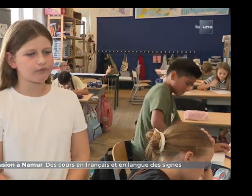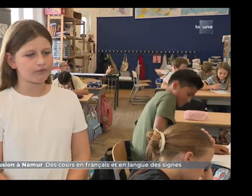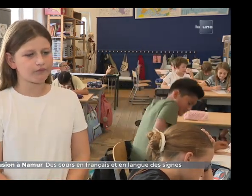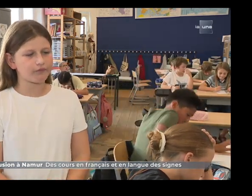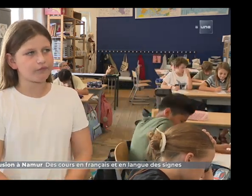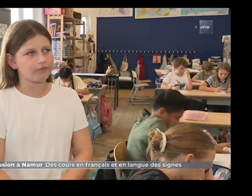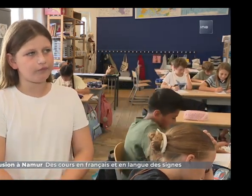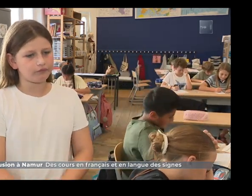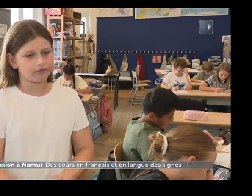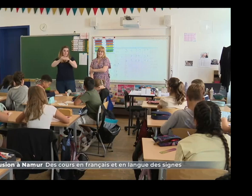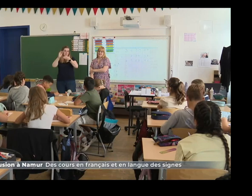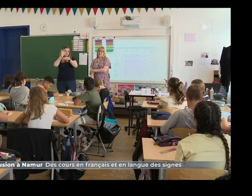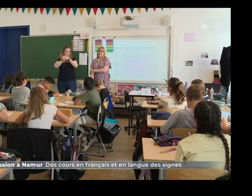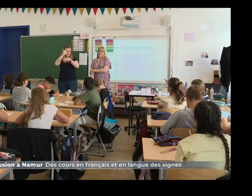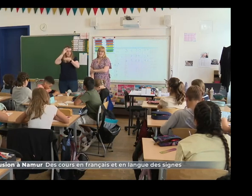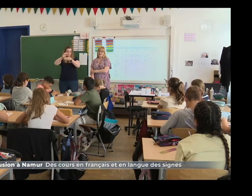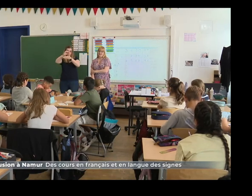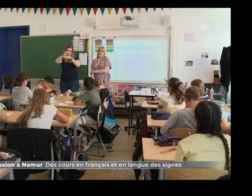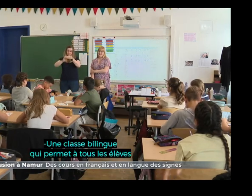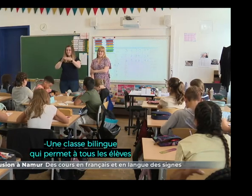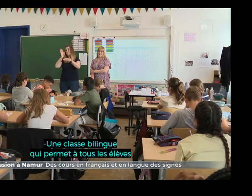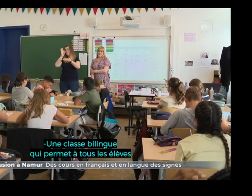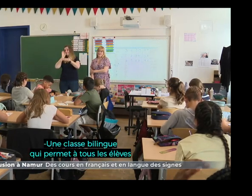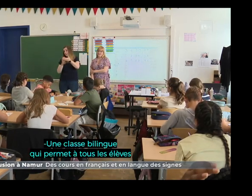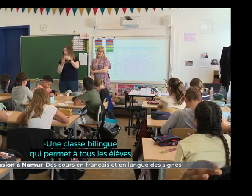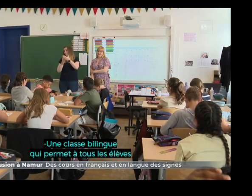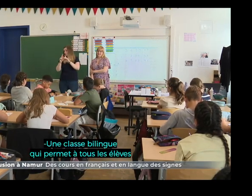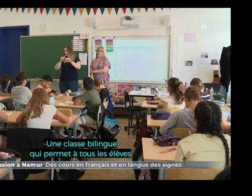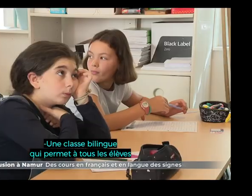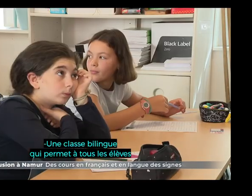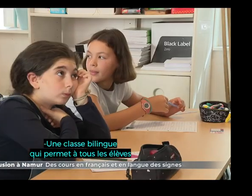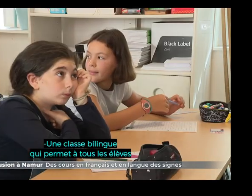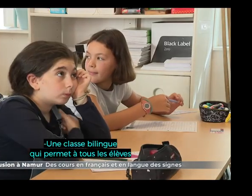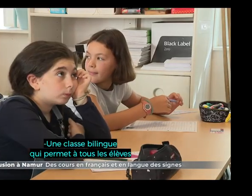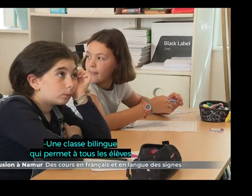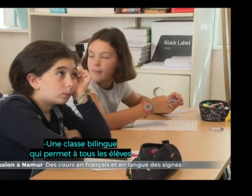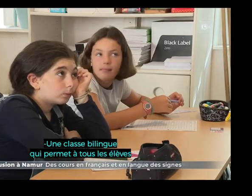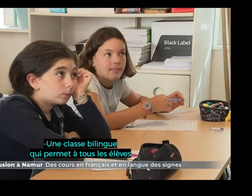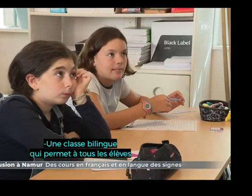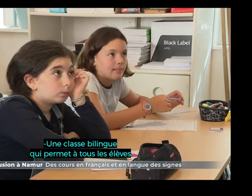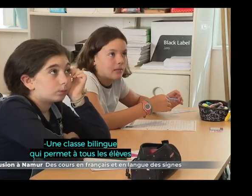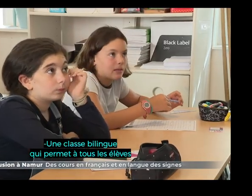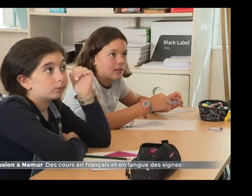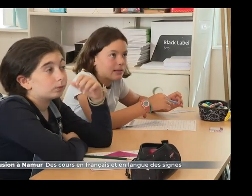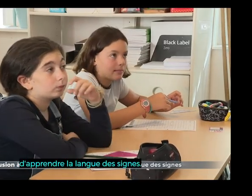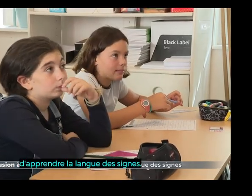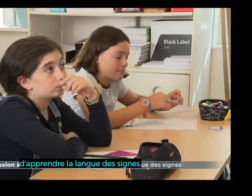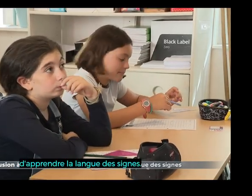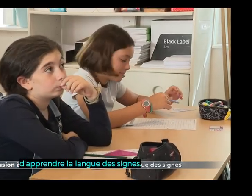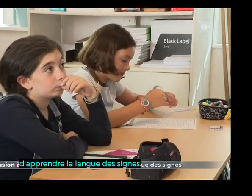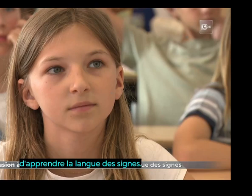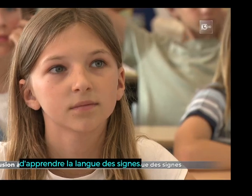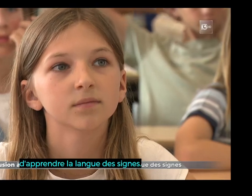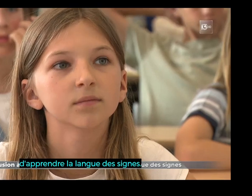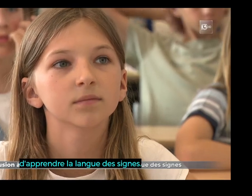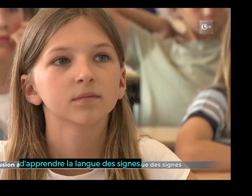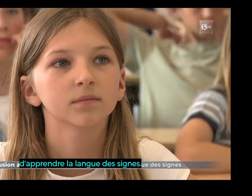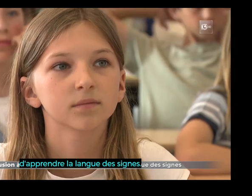signes. Voilà, c'est un échange. Une classe bilingue qui permet à tous les élèves d'apprendre la langue des signes. Certains ont des personnes sourdes dans leur